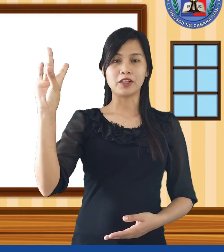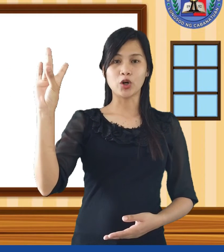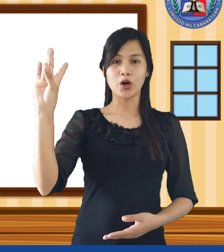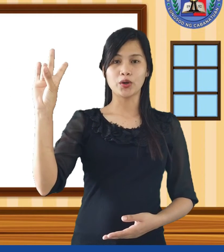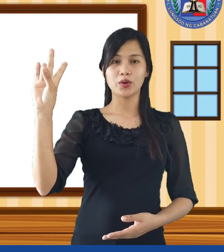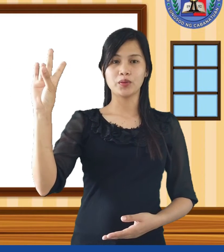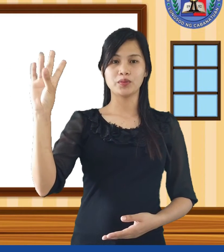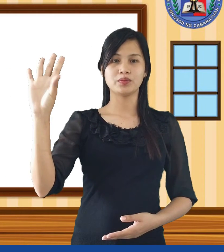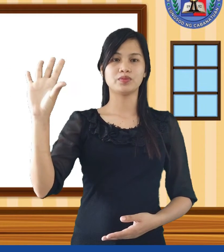Pito.